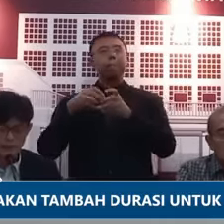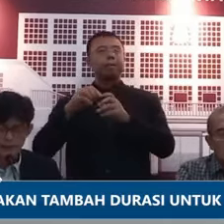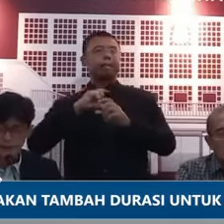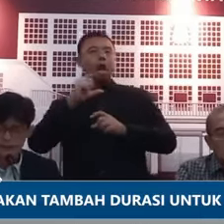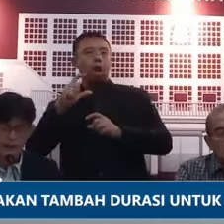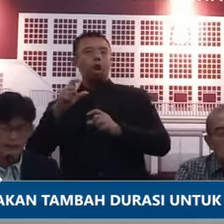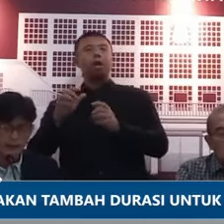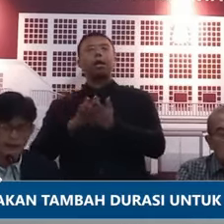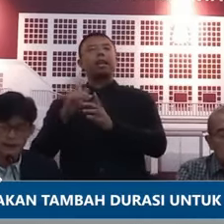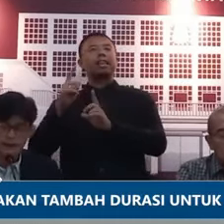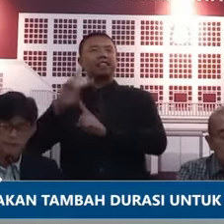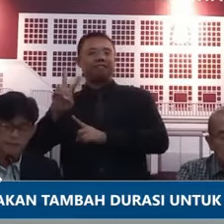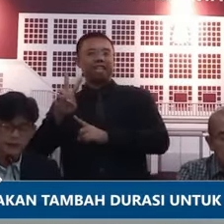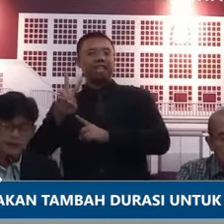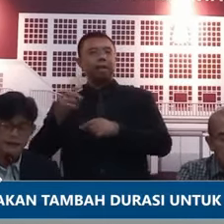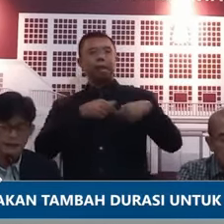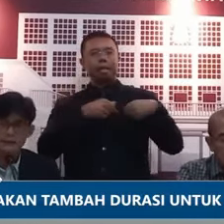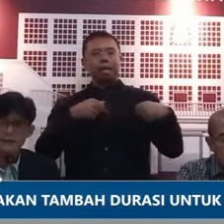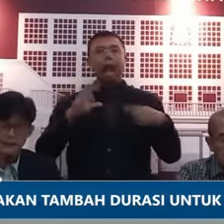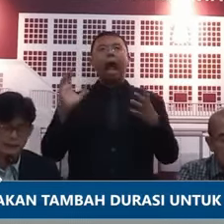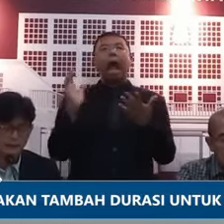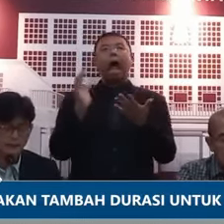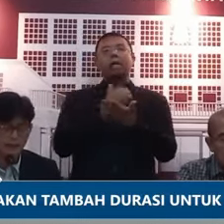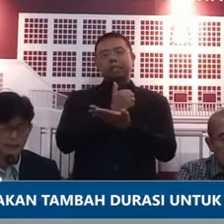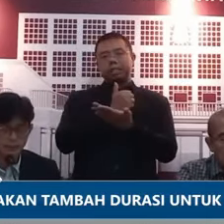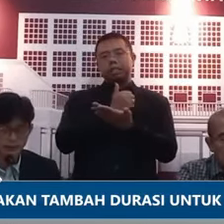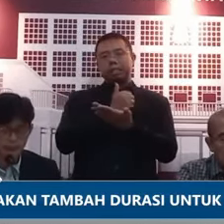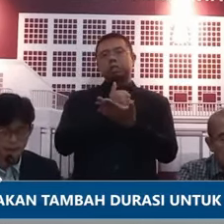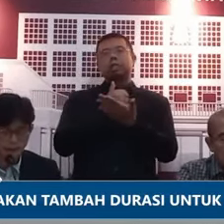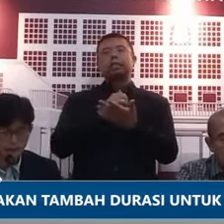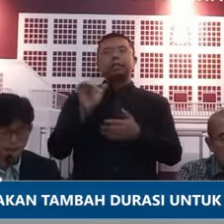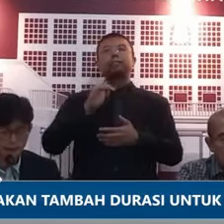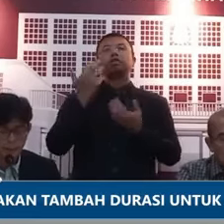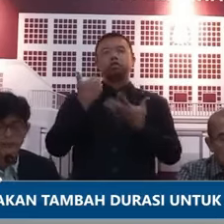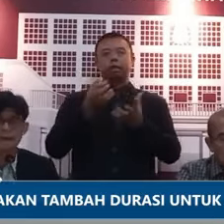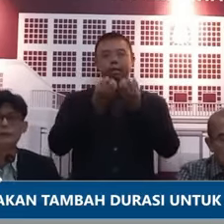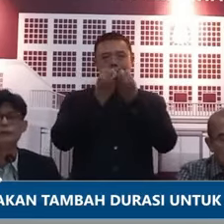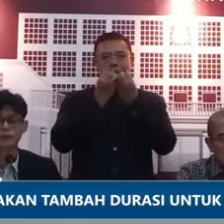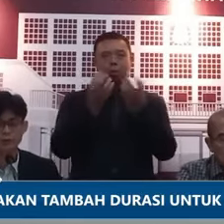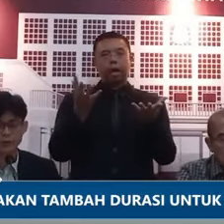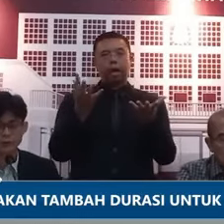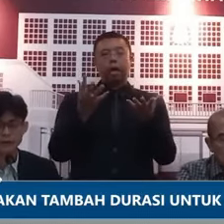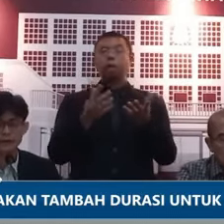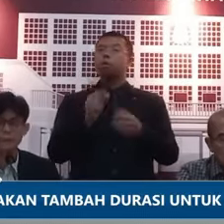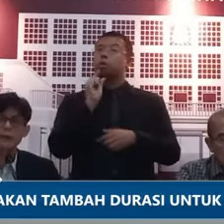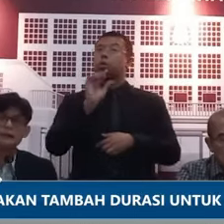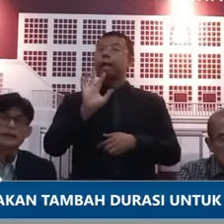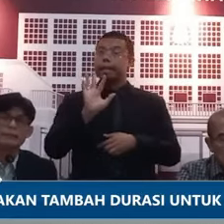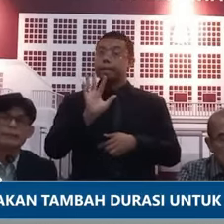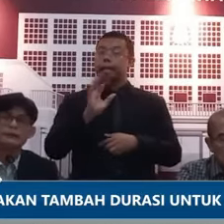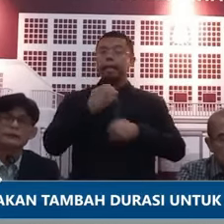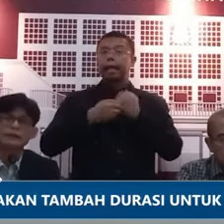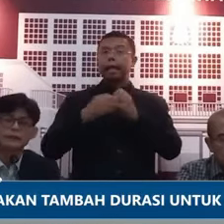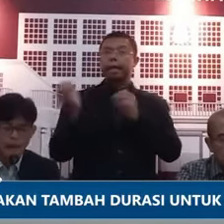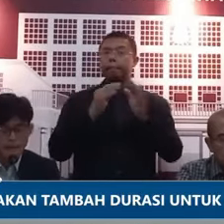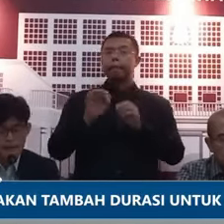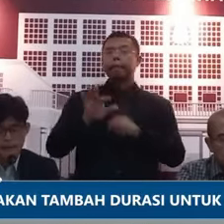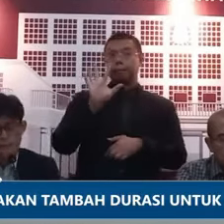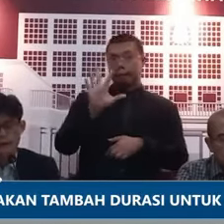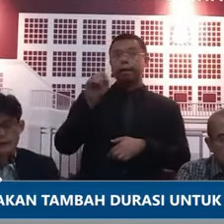120 menit. Menurut Agus, penambahan durasi bukan hal yang baru, karena menurutnya hal tersebut pernah dilakukan saat debat pada